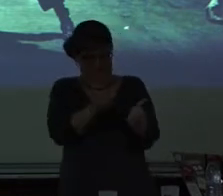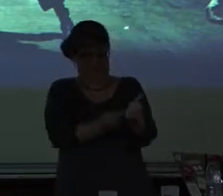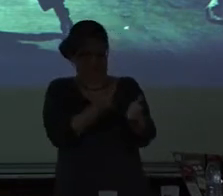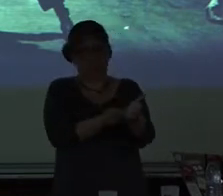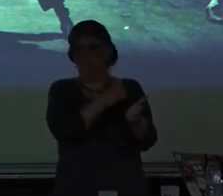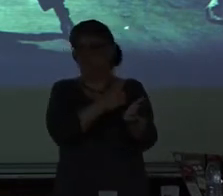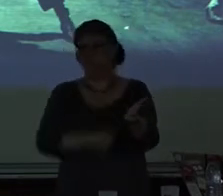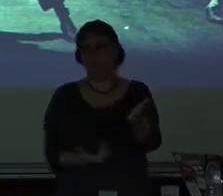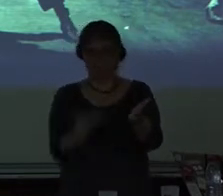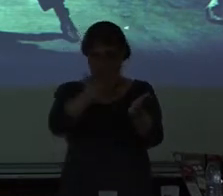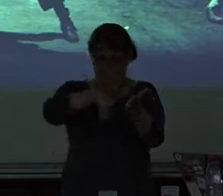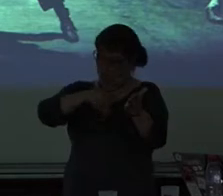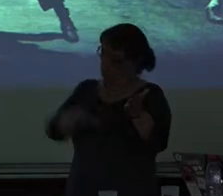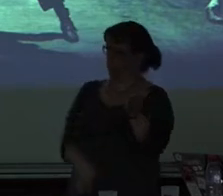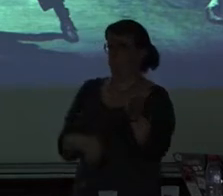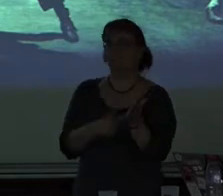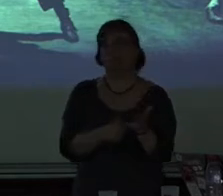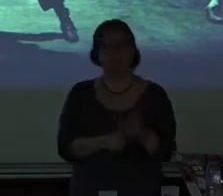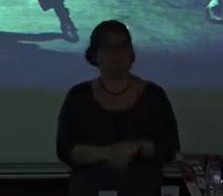à la base de l'apprentissage.